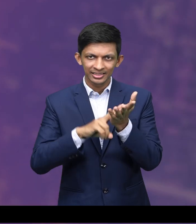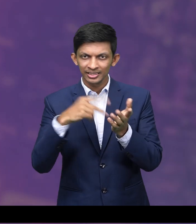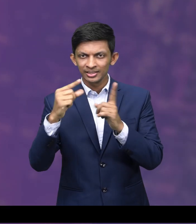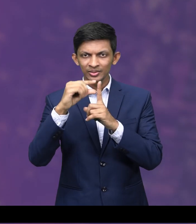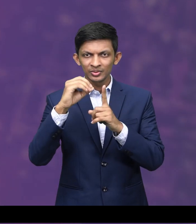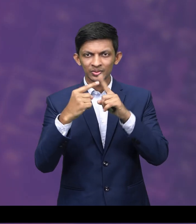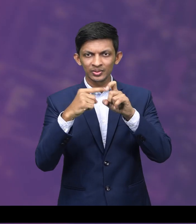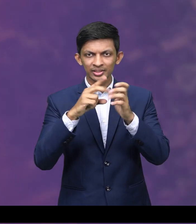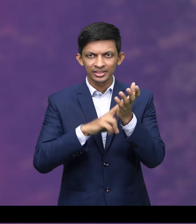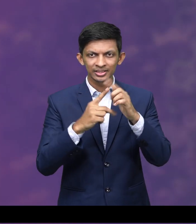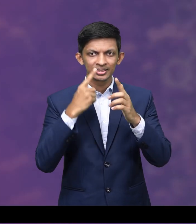అంటారు.